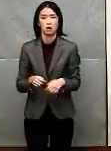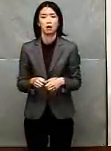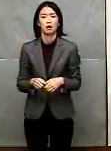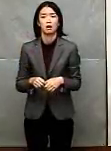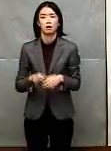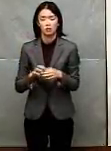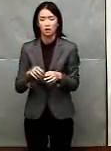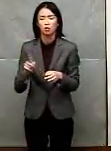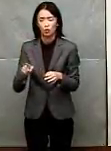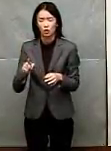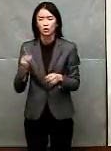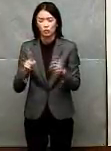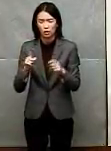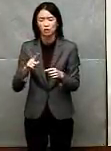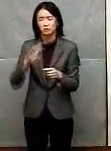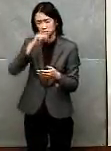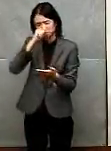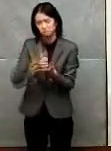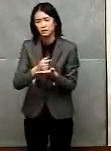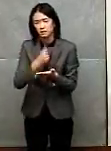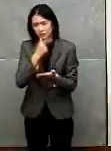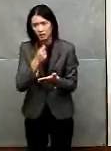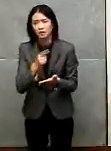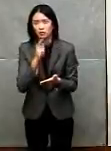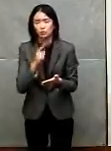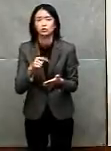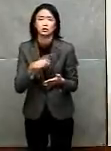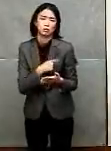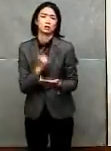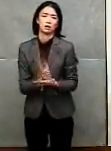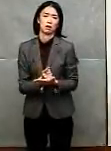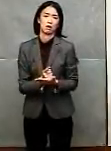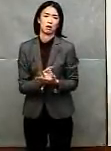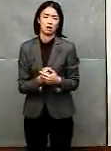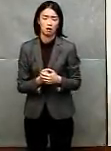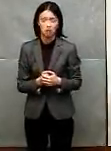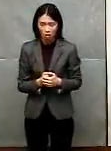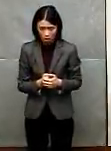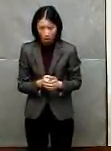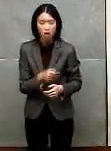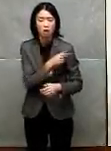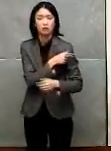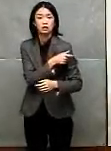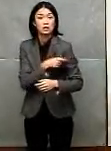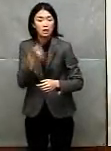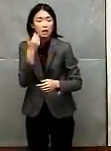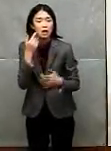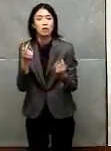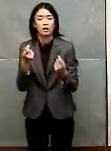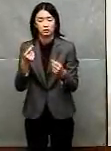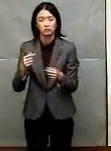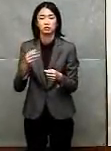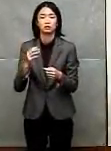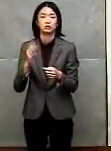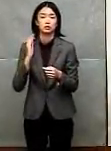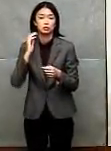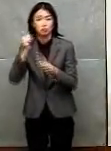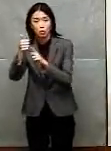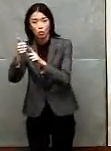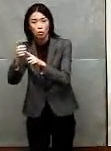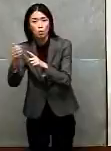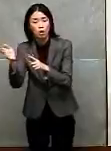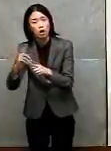実行したいというふうに思ったわけであります。はい、 うん、首相から何か励ましの言葉とかあったん